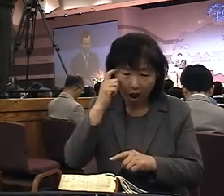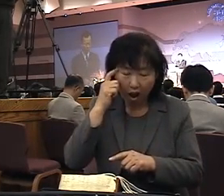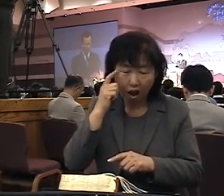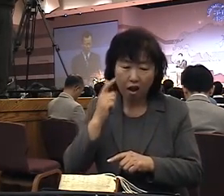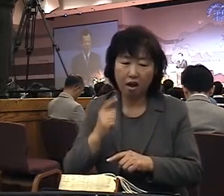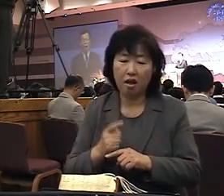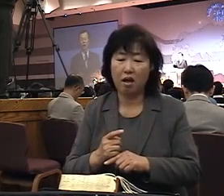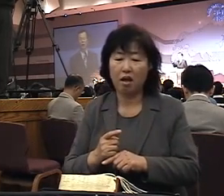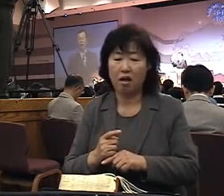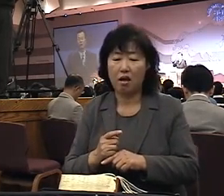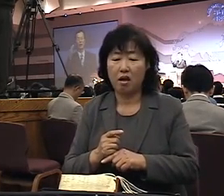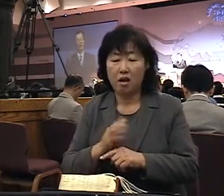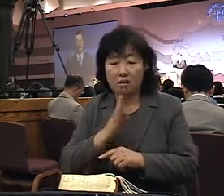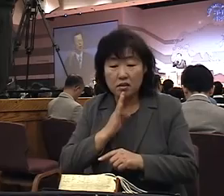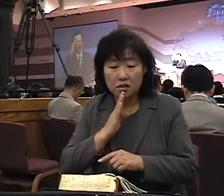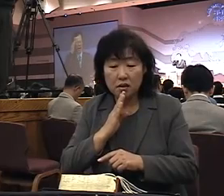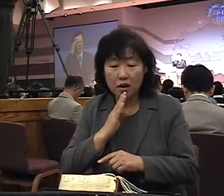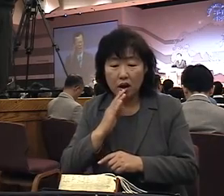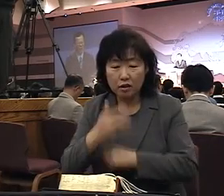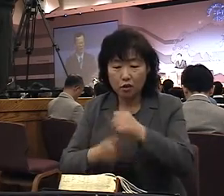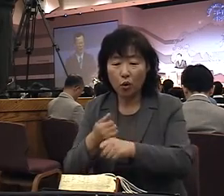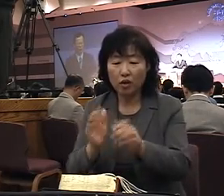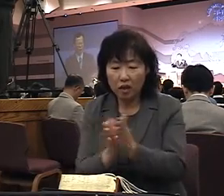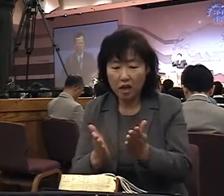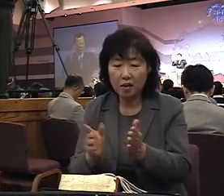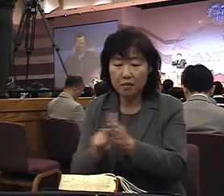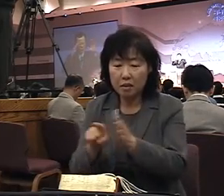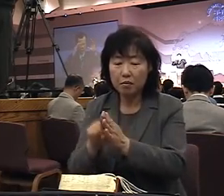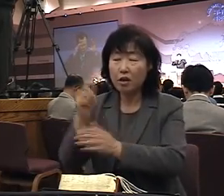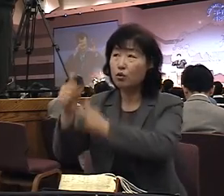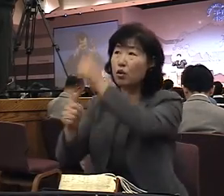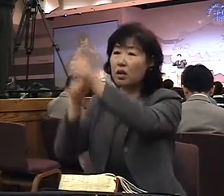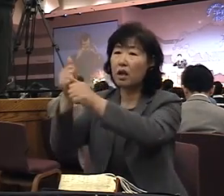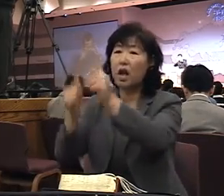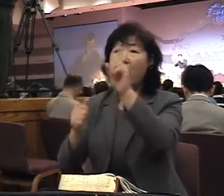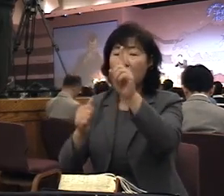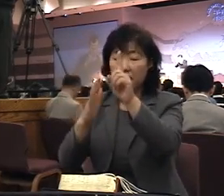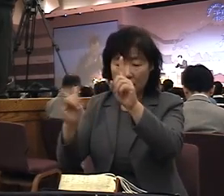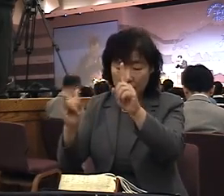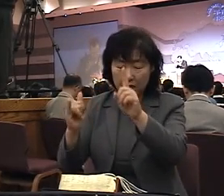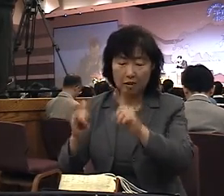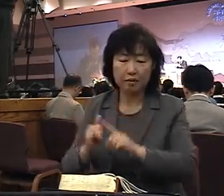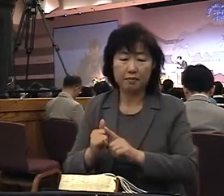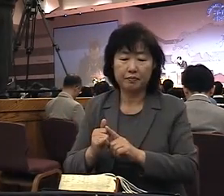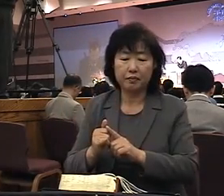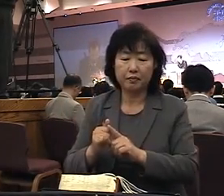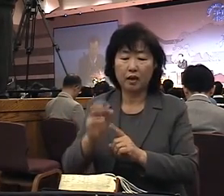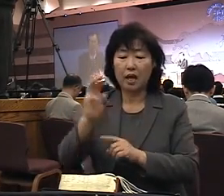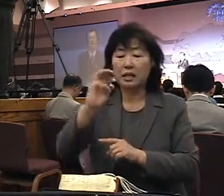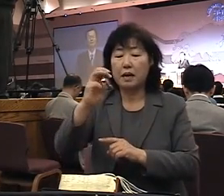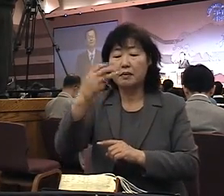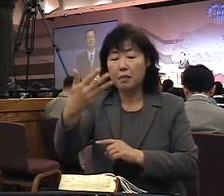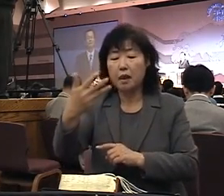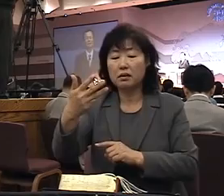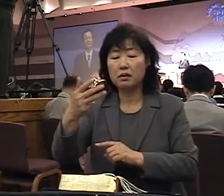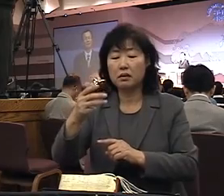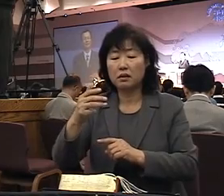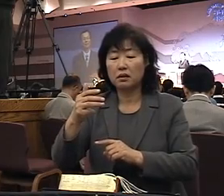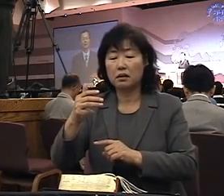이게 과연 성경의 믿음의 조상 중에 한 사람인가? 눈을 비비고 다시 봐야 되는 38장의 말씀이